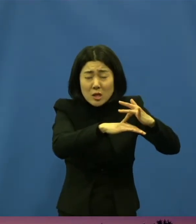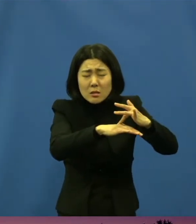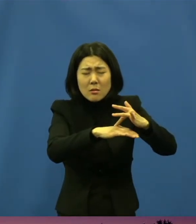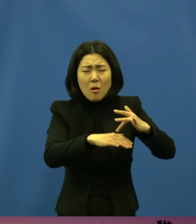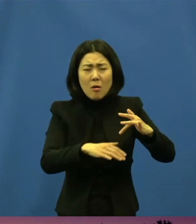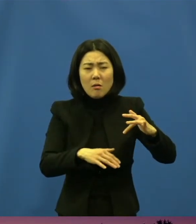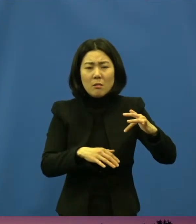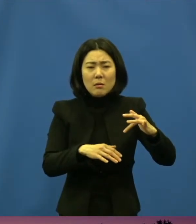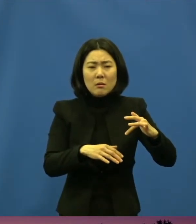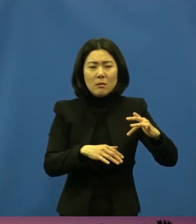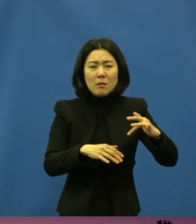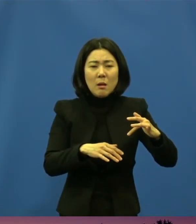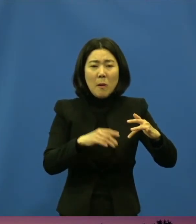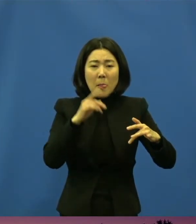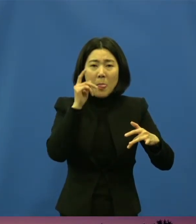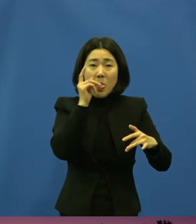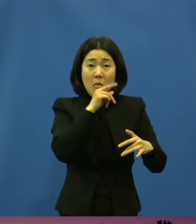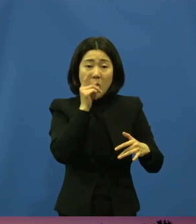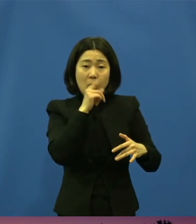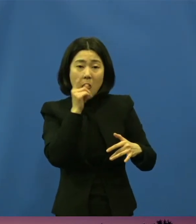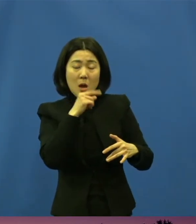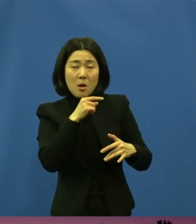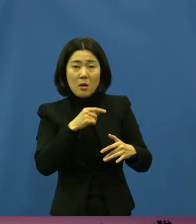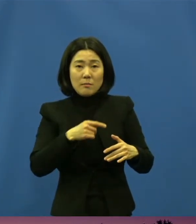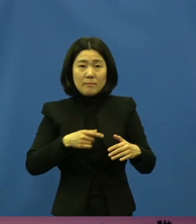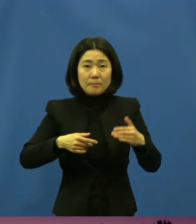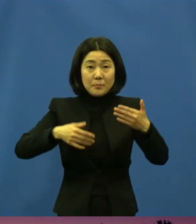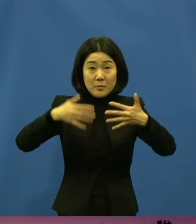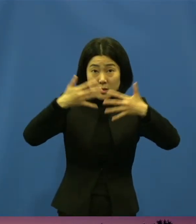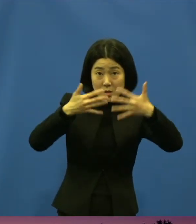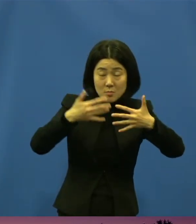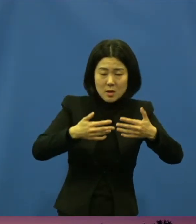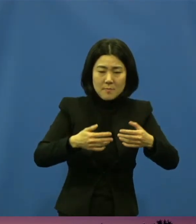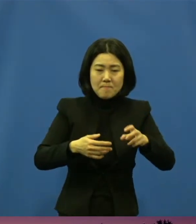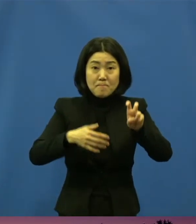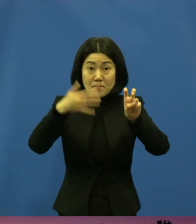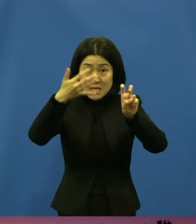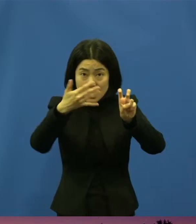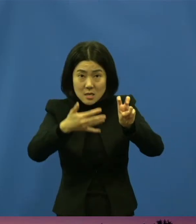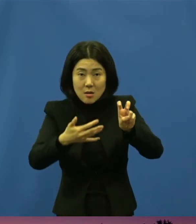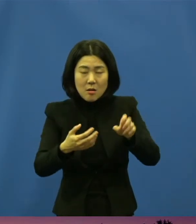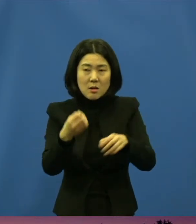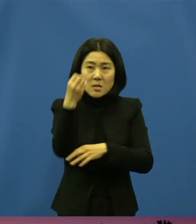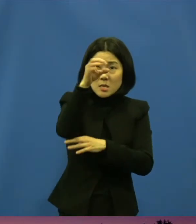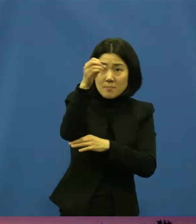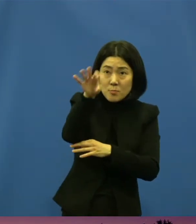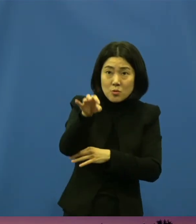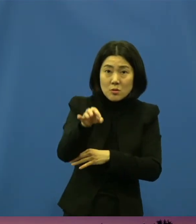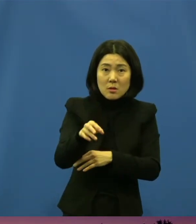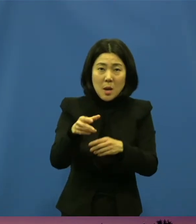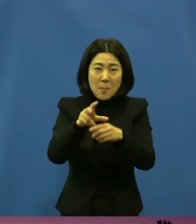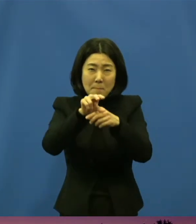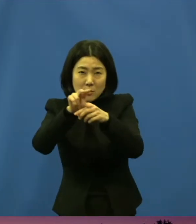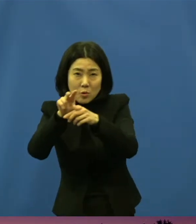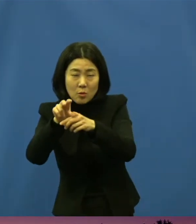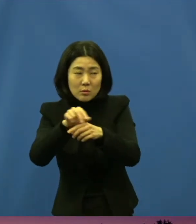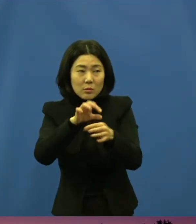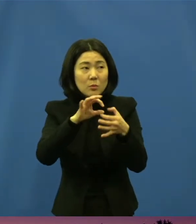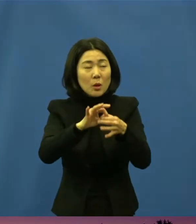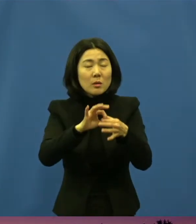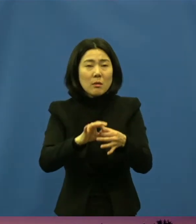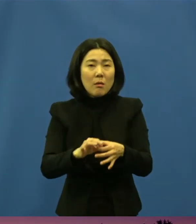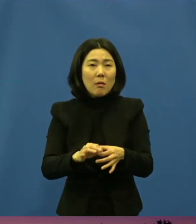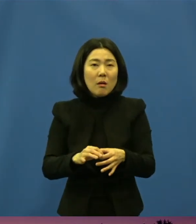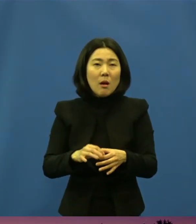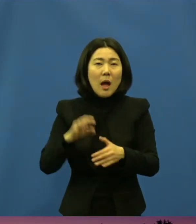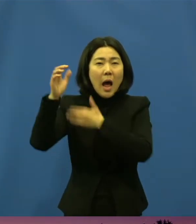미디어를 통하여 퍼붓는 거죠. 여러분, 마귀는 진리를 모호하게 만들어 버리는 일의